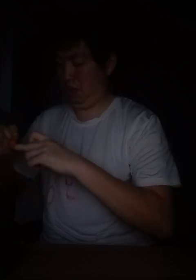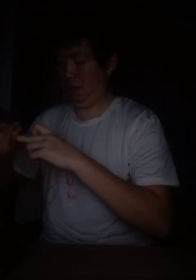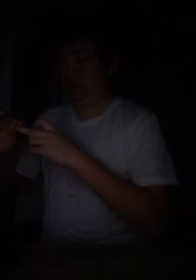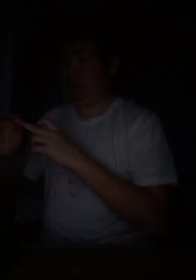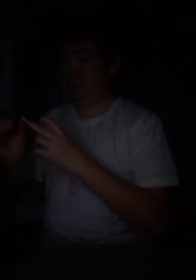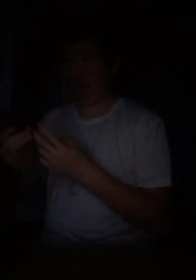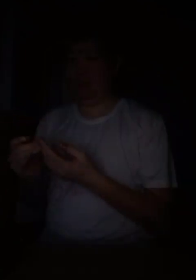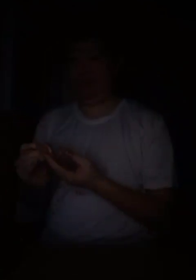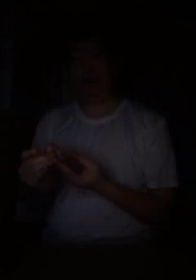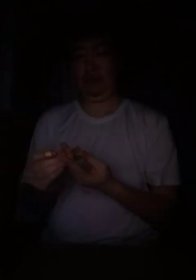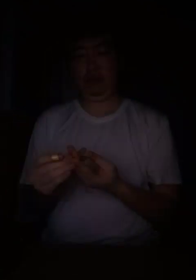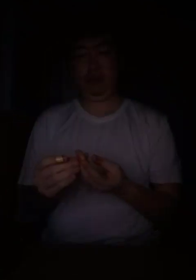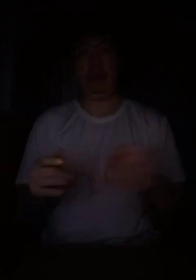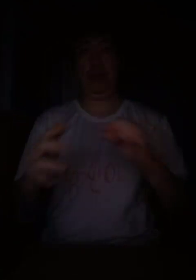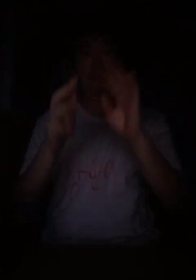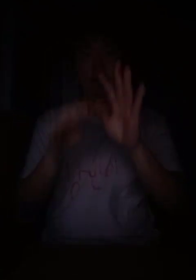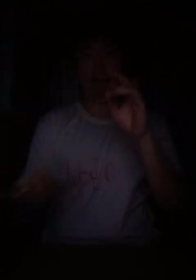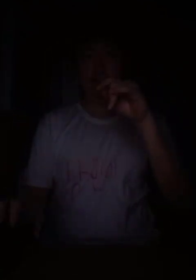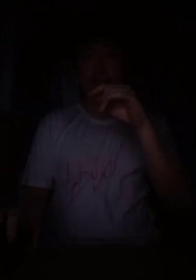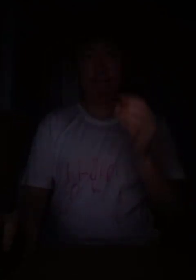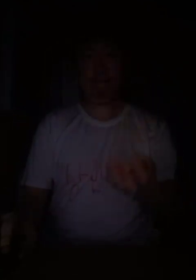전체 플레이어 중 3%만이 고수가 될 수 있어요.